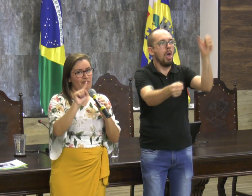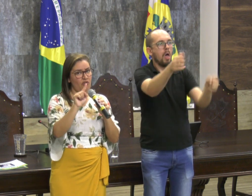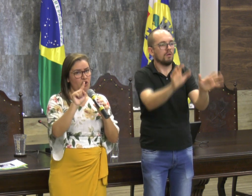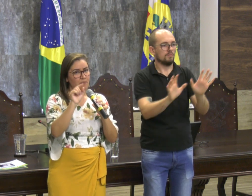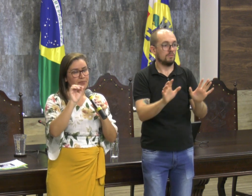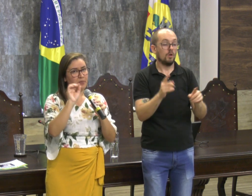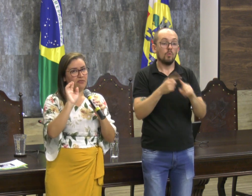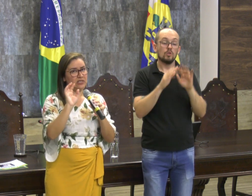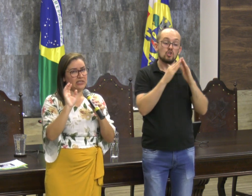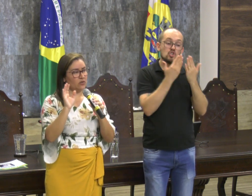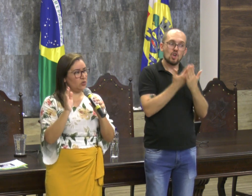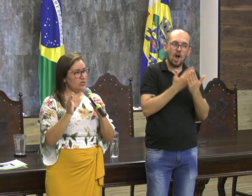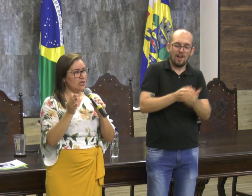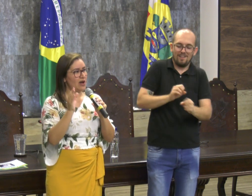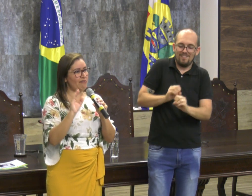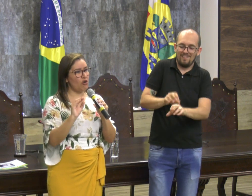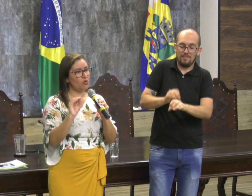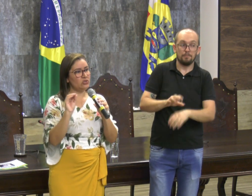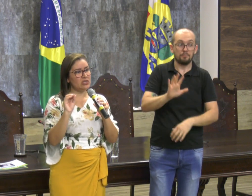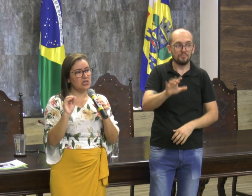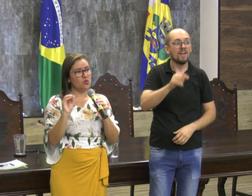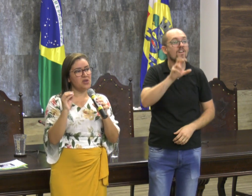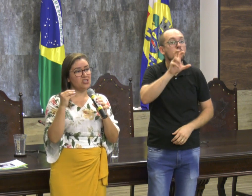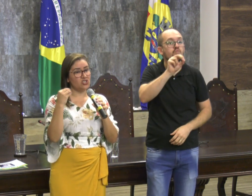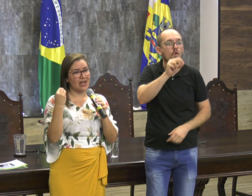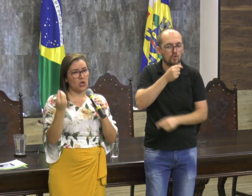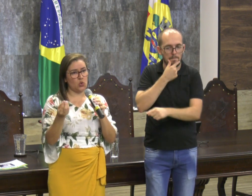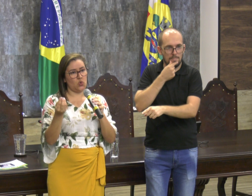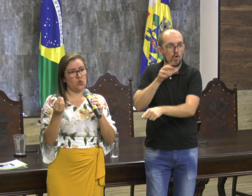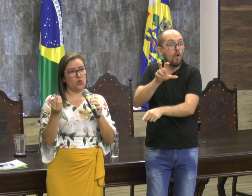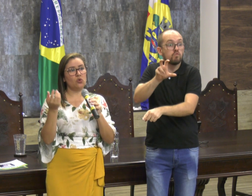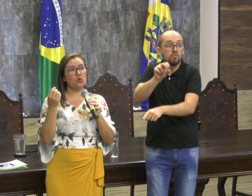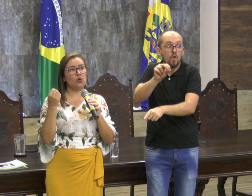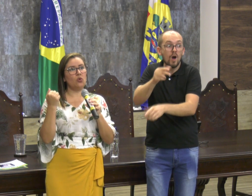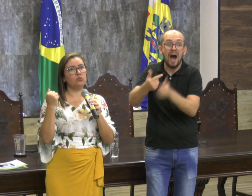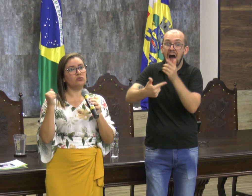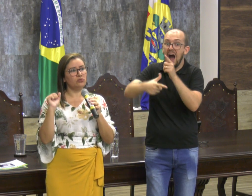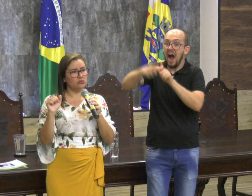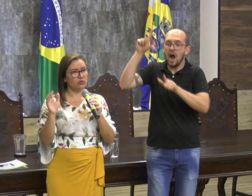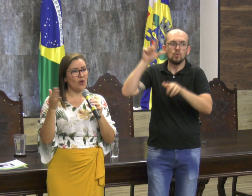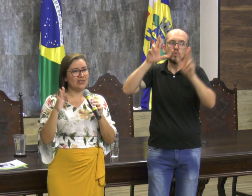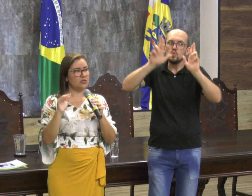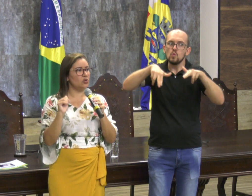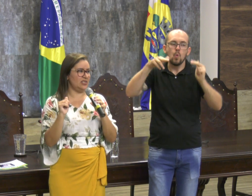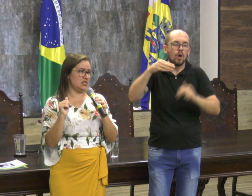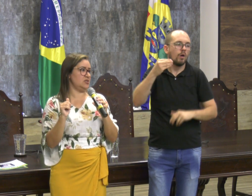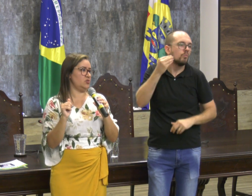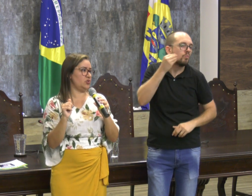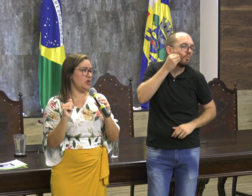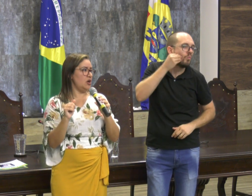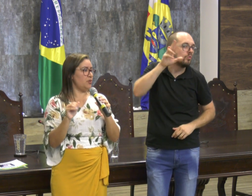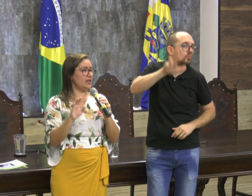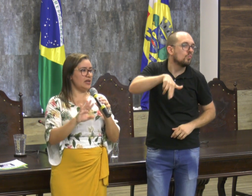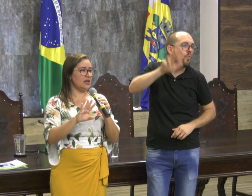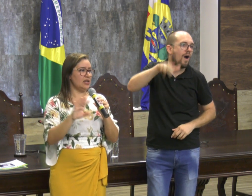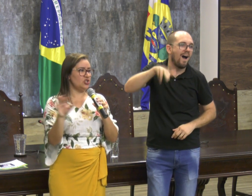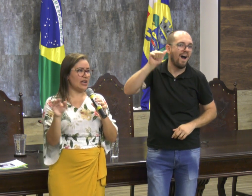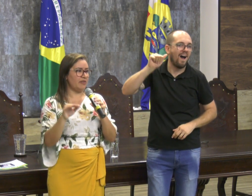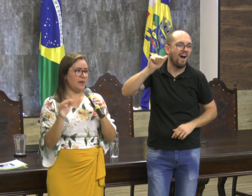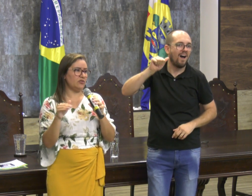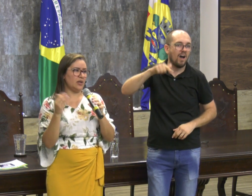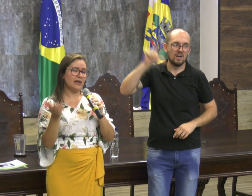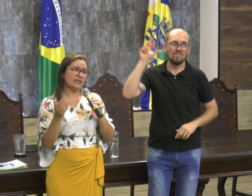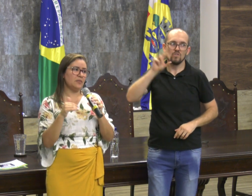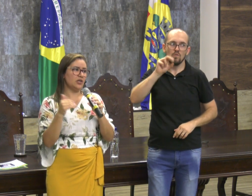A avó, para vocês terem uma noção, a avó conseguiu beijá-lo com quase 12 anos. Porque quem